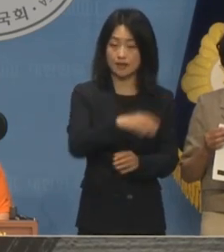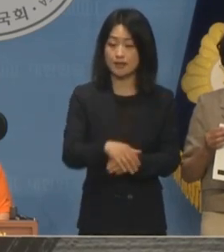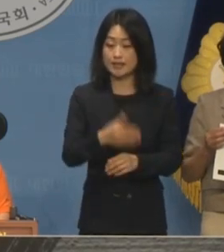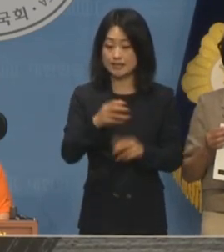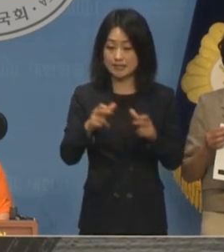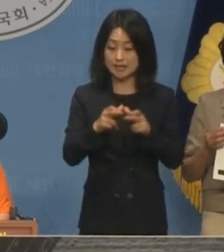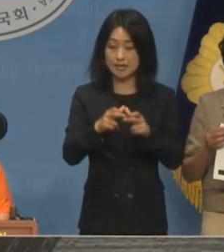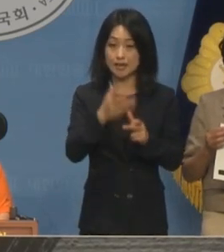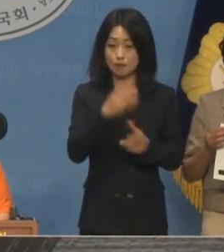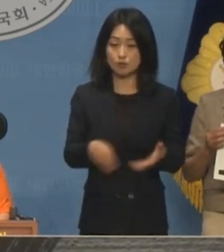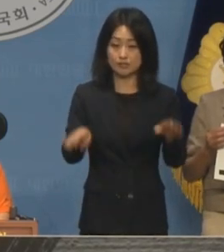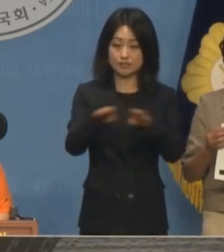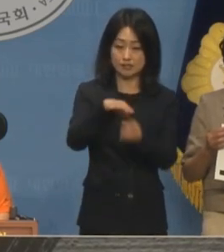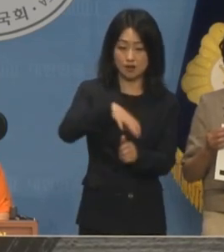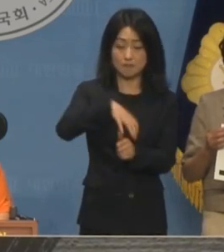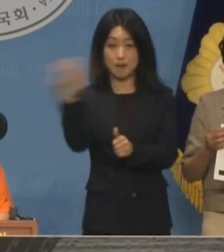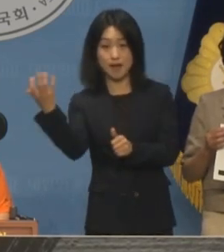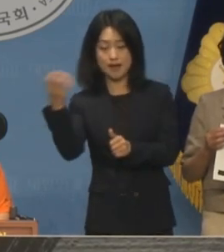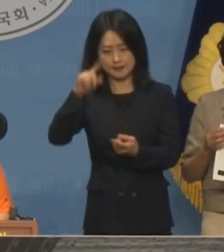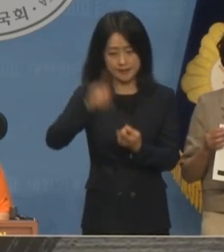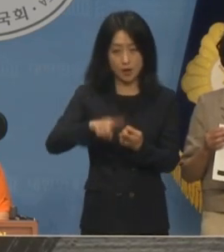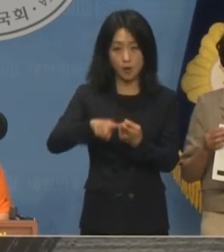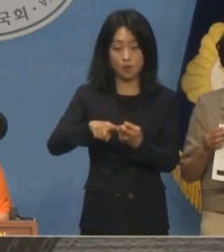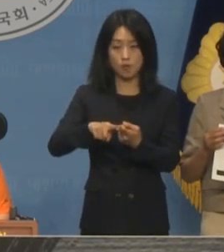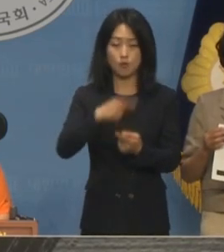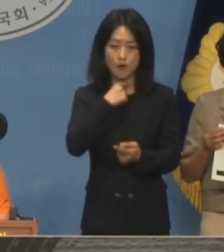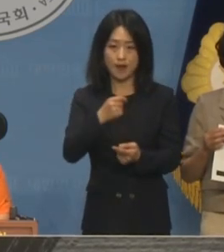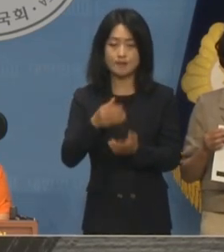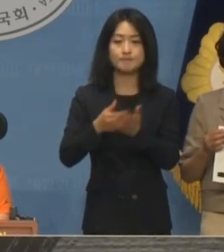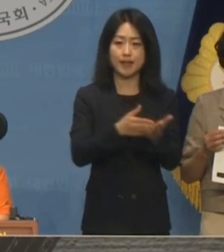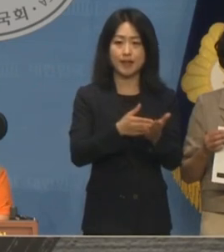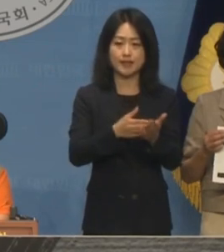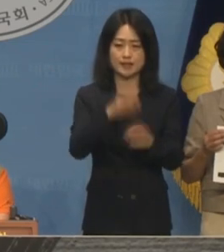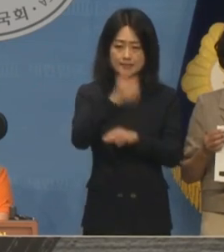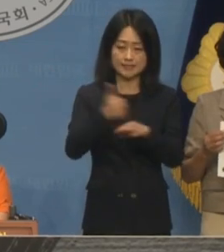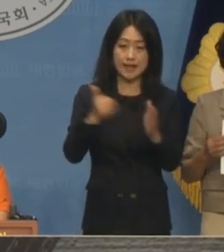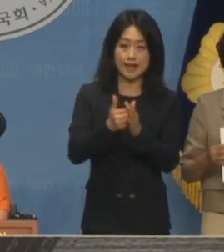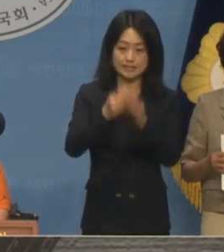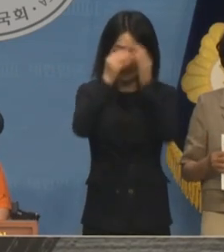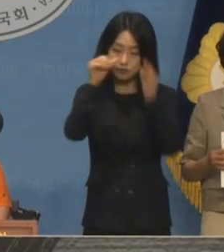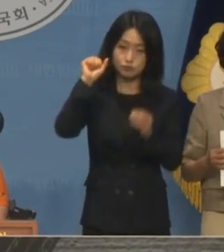조례 폐지가 안 되도록 싸우겠습니다. 고맙습니다.